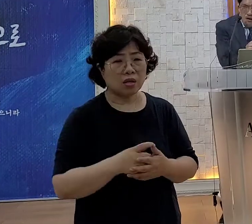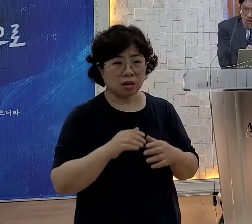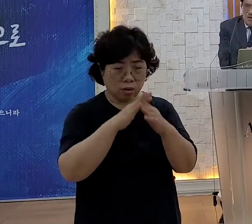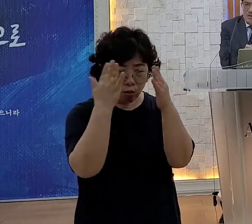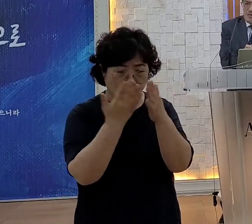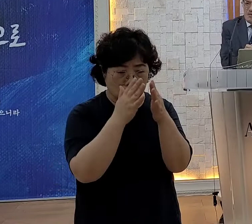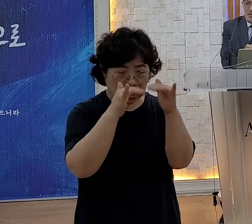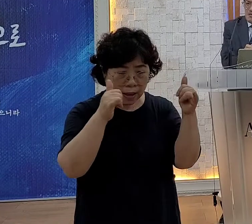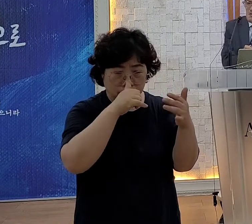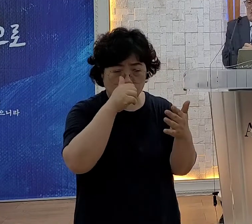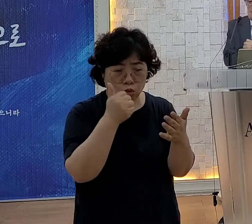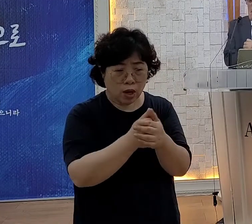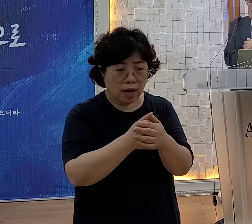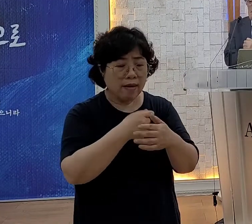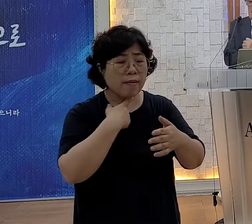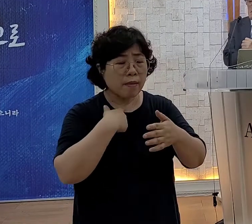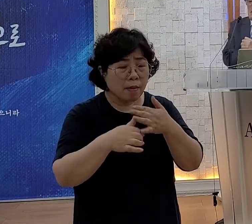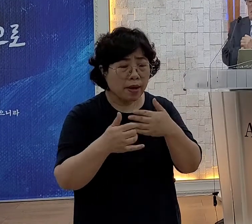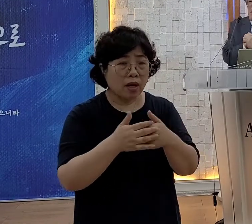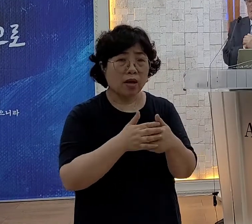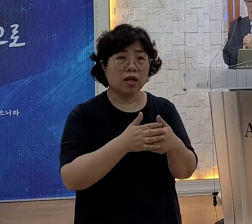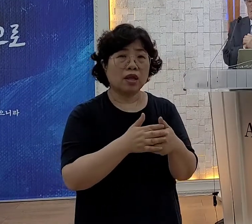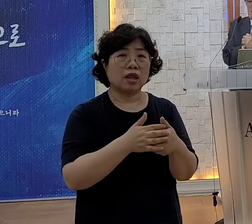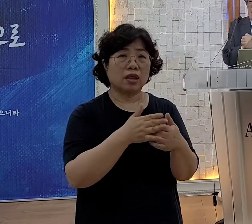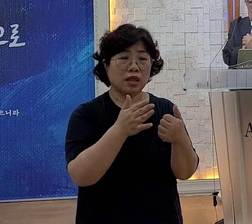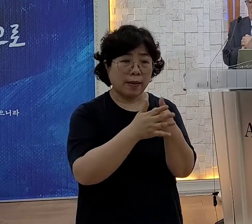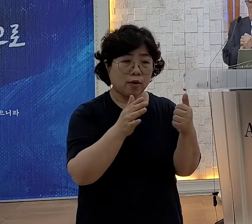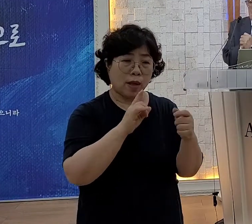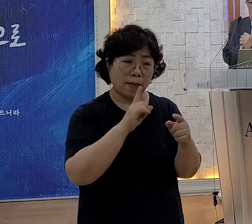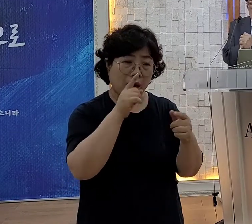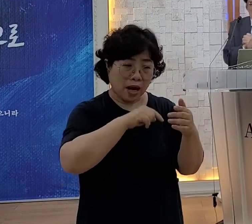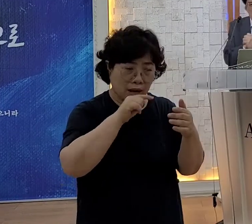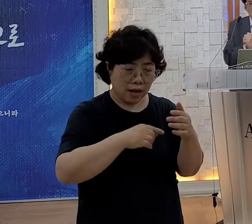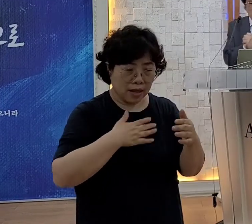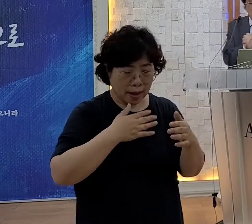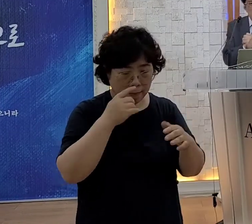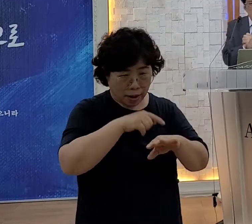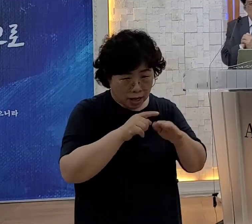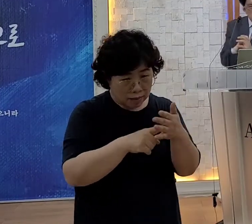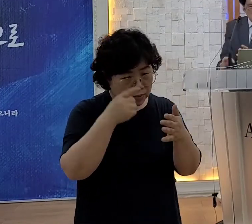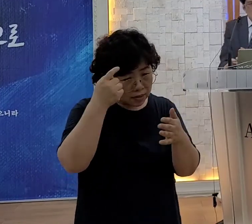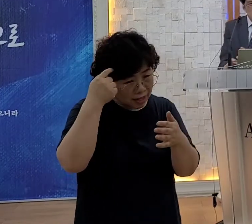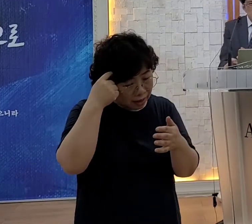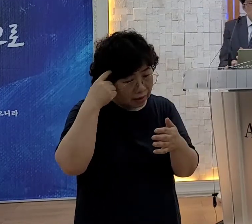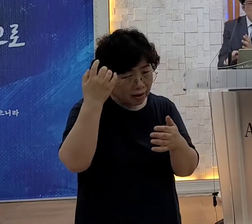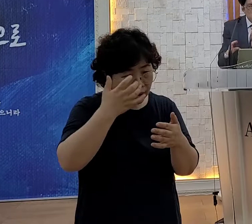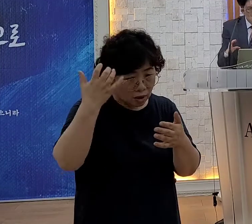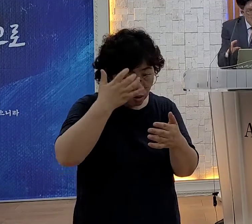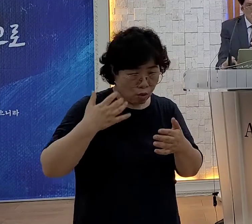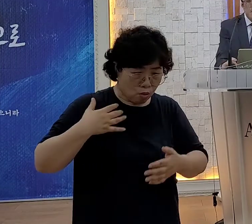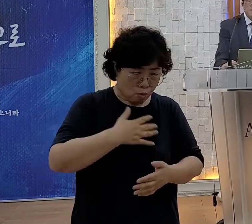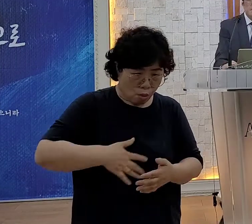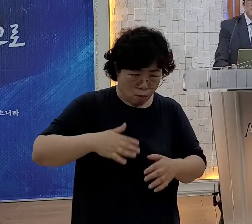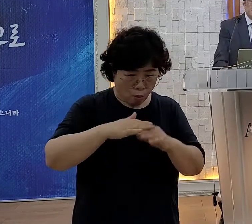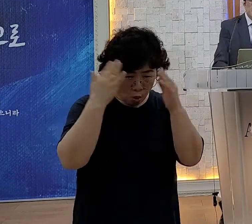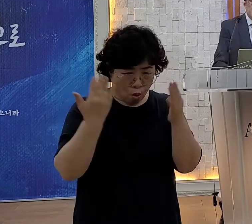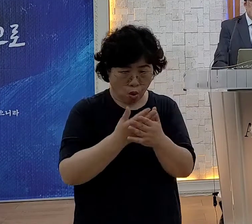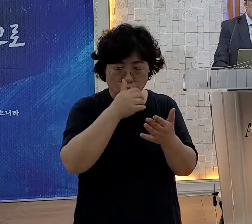이 말 안에 우리의 모든 내 마음과 생각과 영혼과 육체까지 다